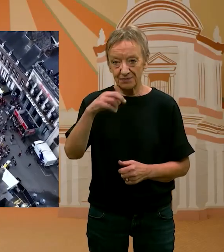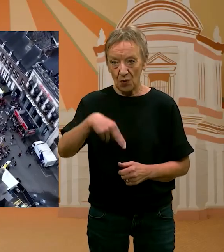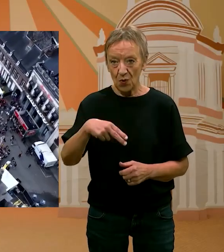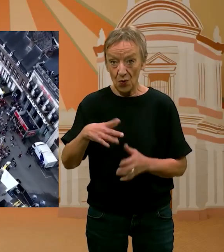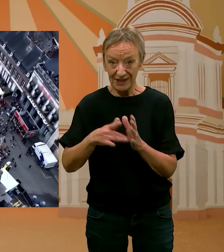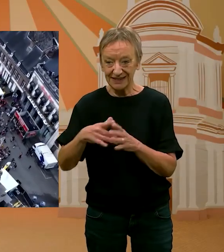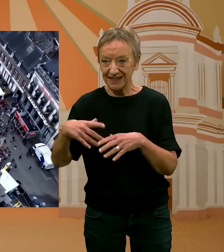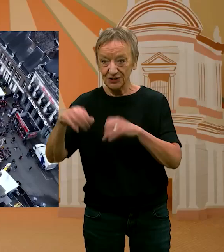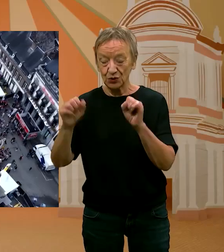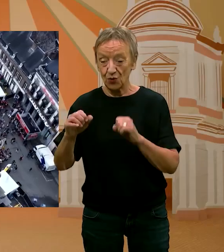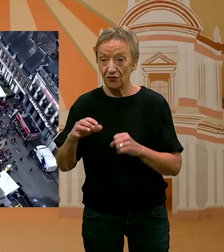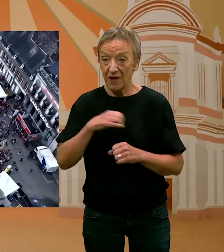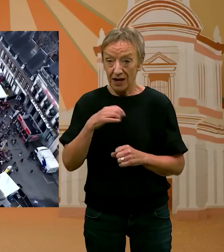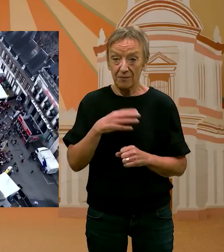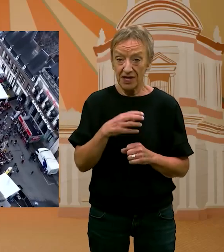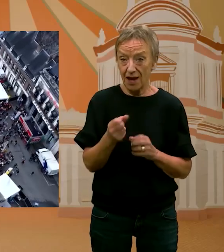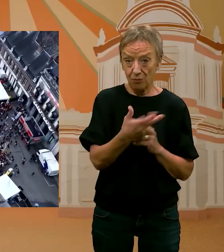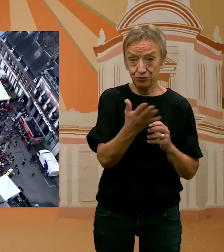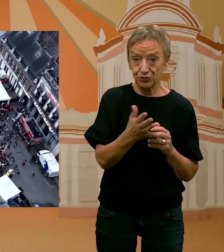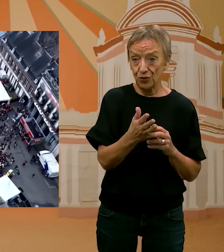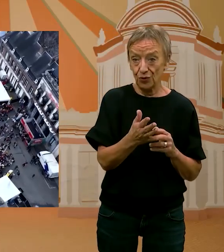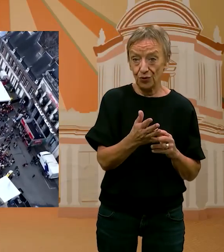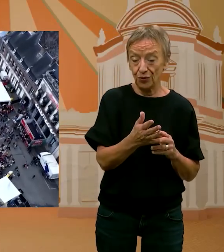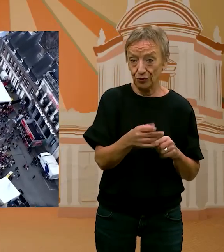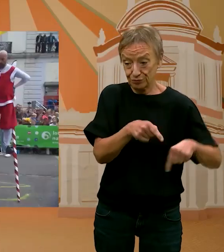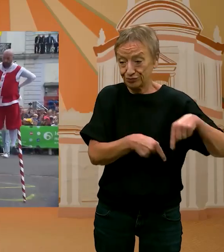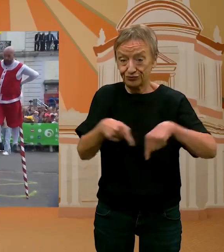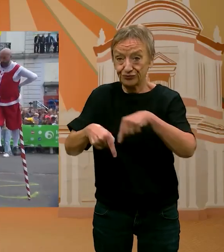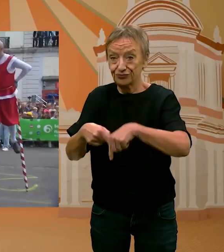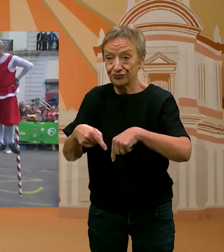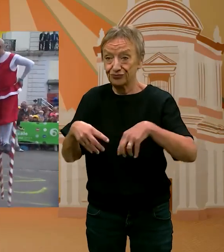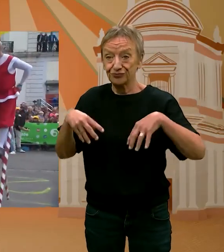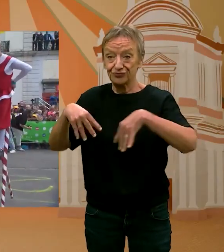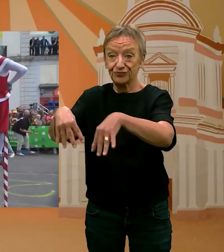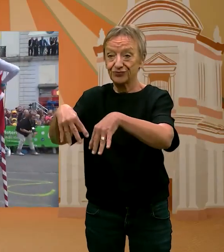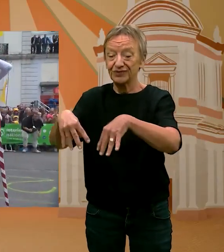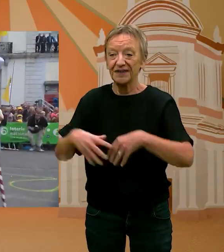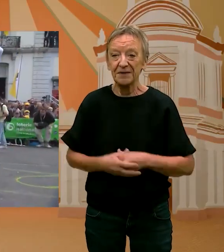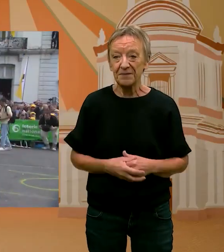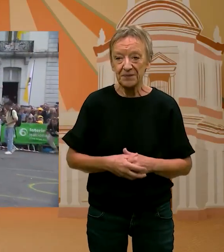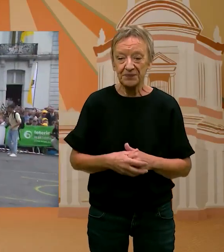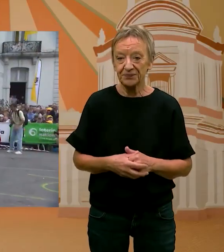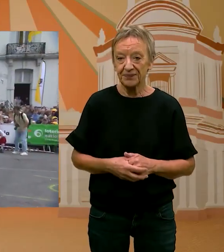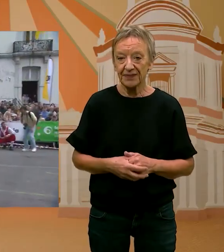essayer, Robin ensuite. Ouh là là là là là. Et alors on voit Frédéric Gillon qui est le capitaine des Avresses. On le voit au